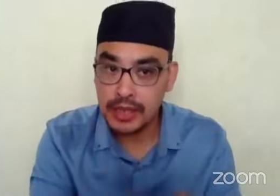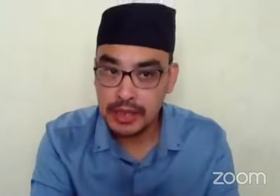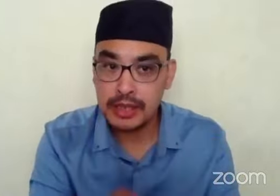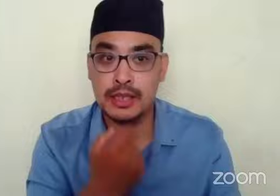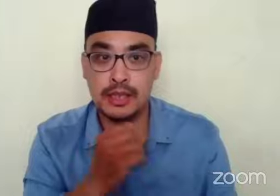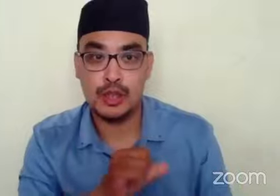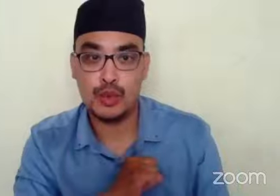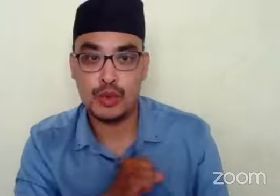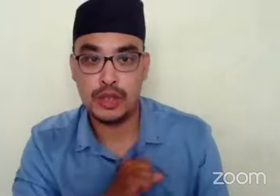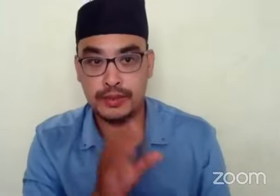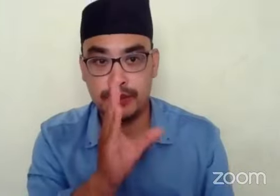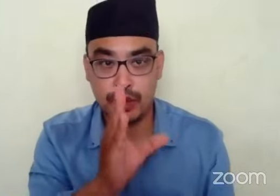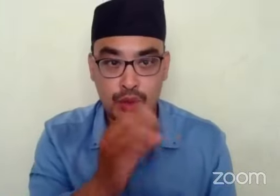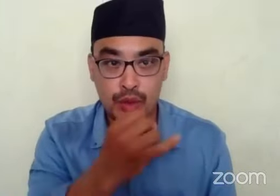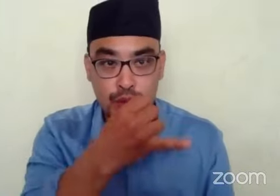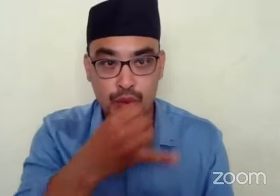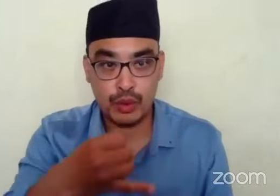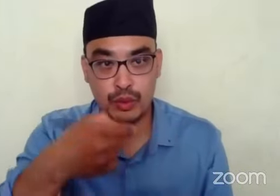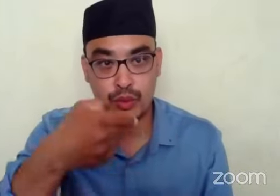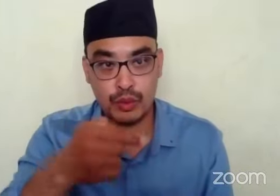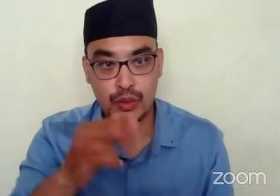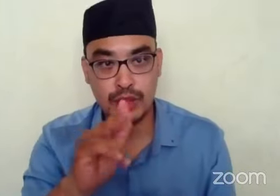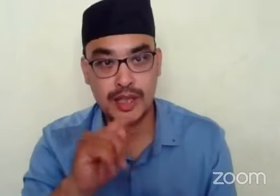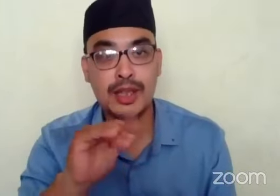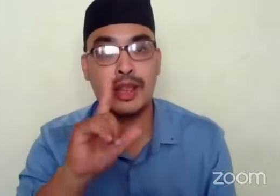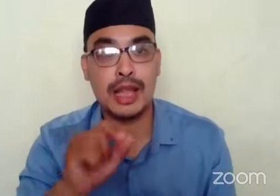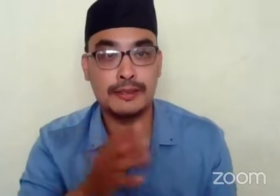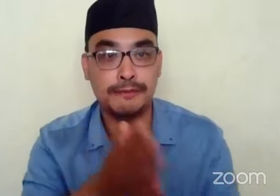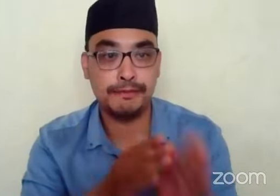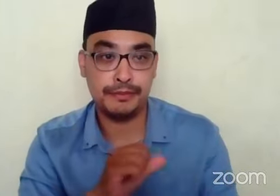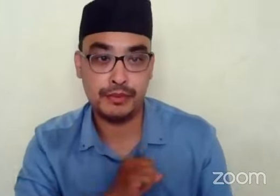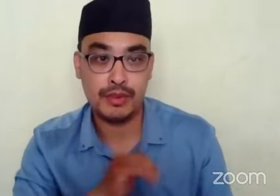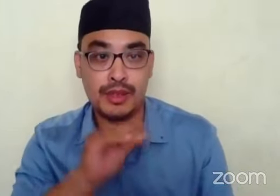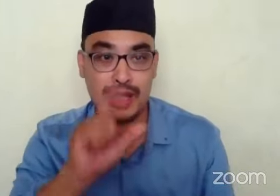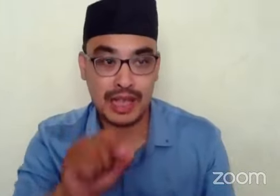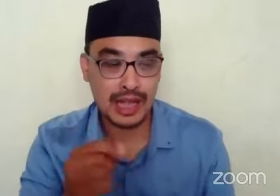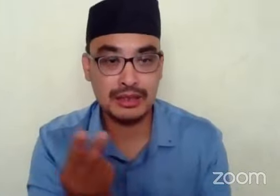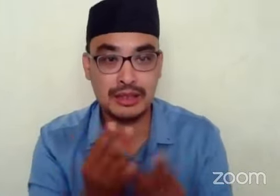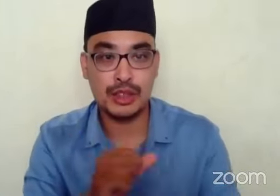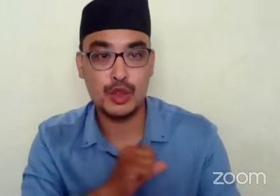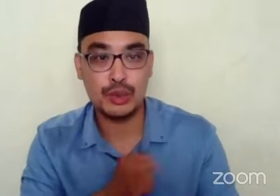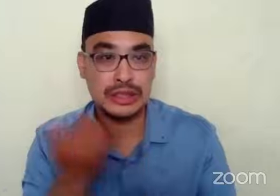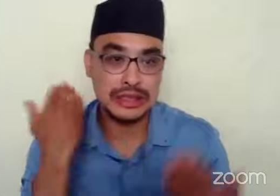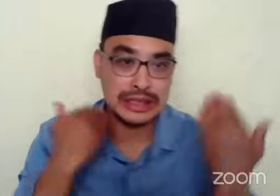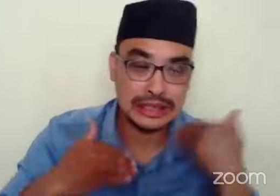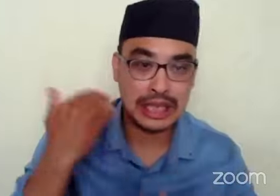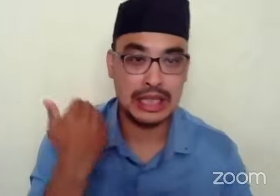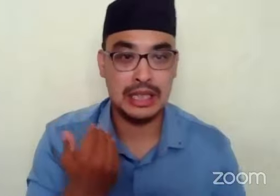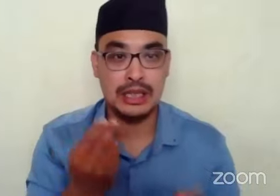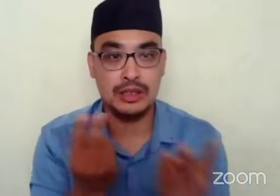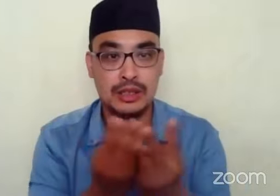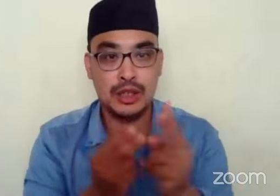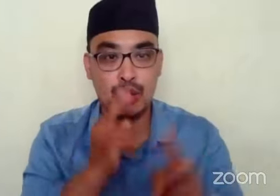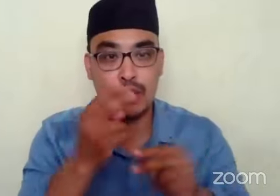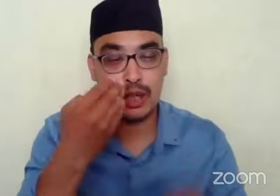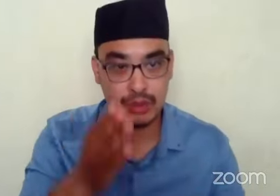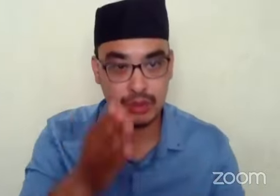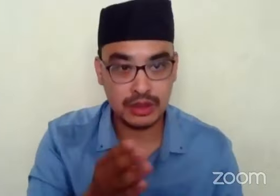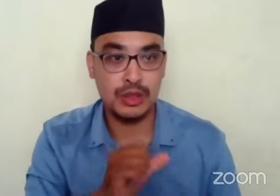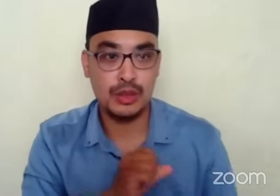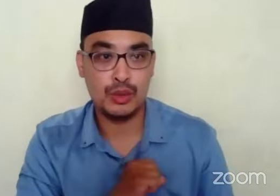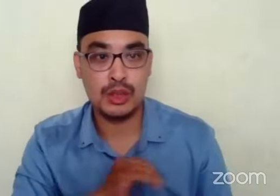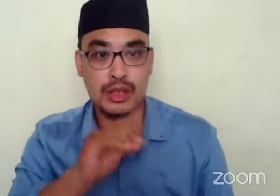आउँछ, सेक्सुअलिटीको कुरा गरिसकेपछि चाहिँ बढी मात्रामा यौनजन्य हिंसाको कुरा चर्चा हुन्छ, त्यसपछि आएर यौनिकताको कुरा गर्दा